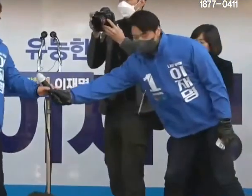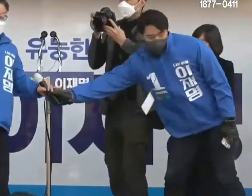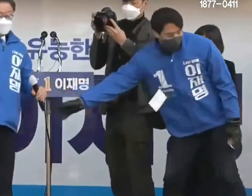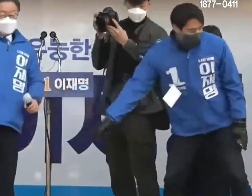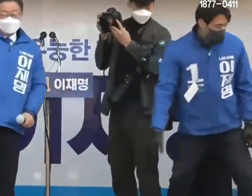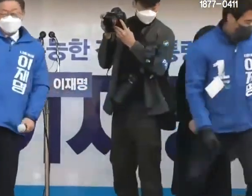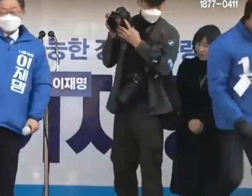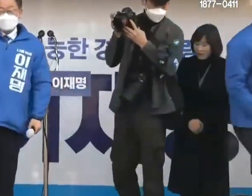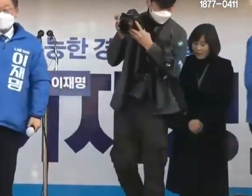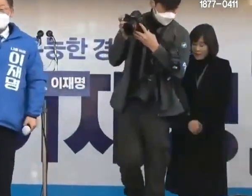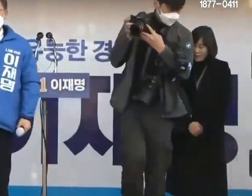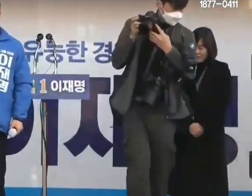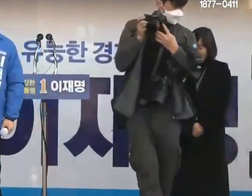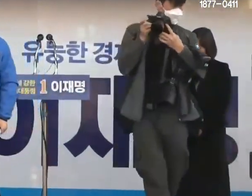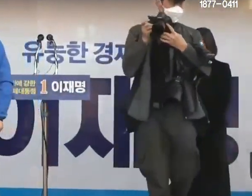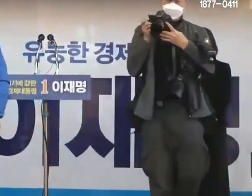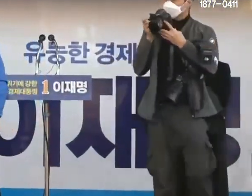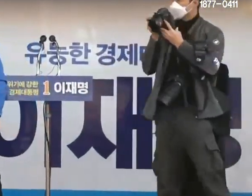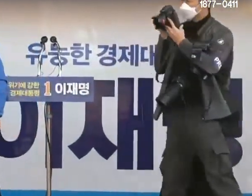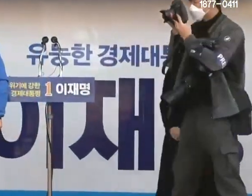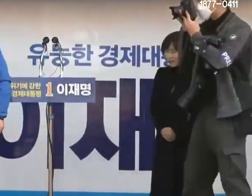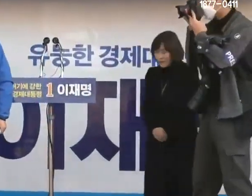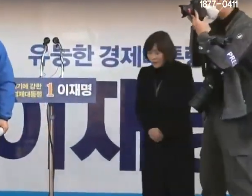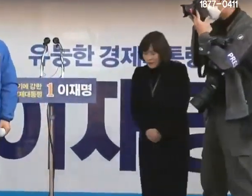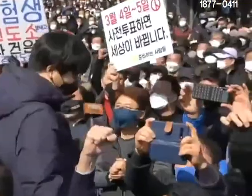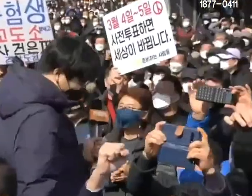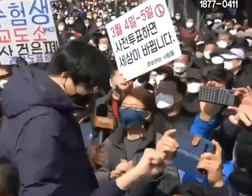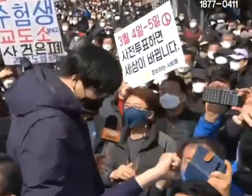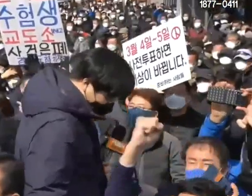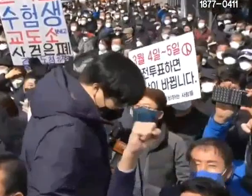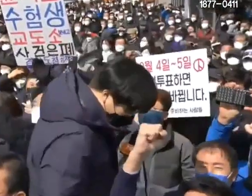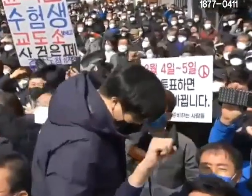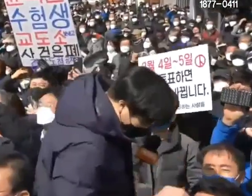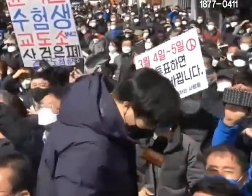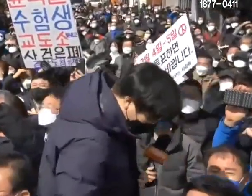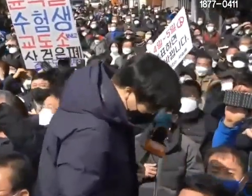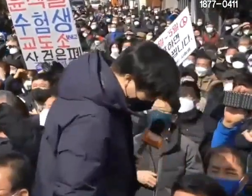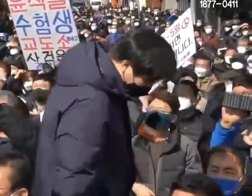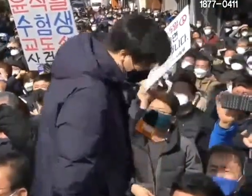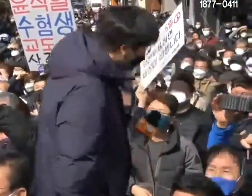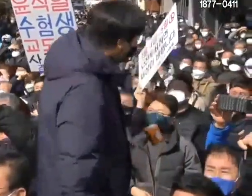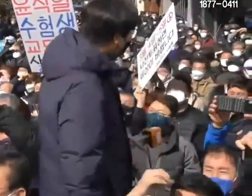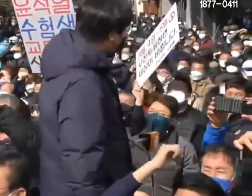됩니다. 국민이 주인된 세상, 열어 나가겠습니다.